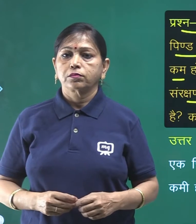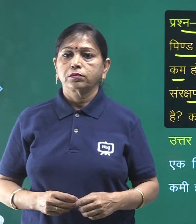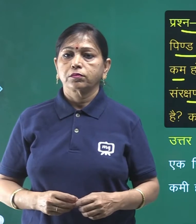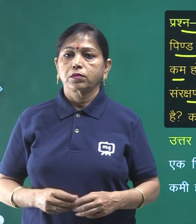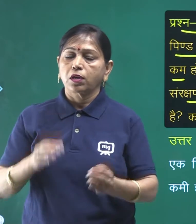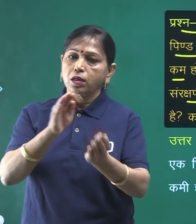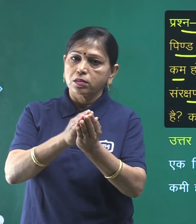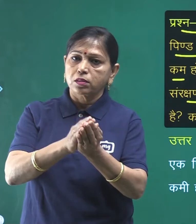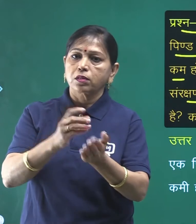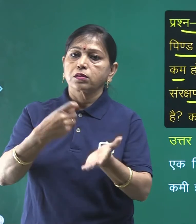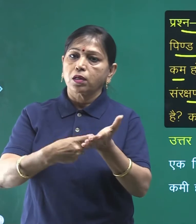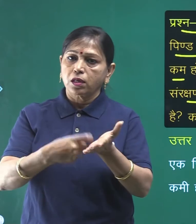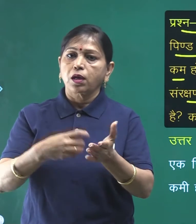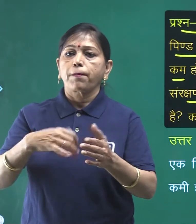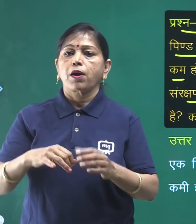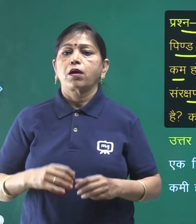संरक्षण नियम का